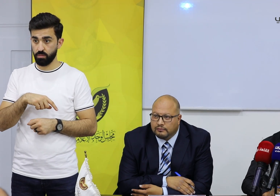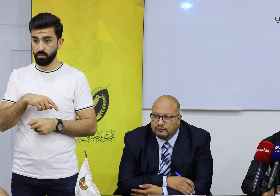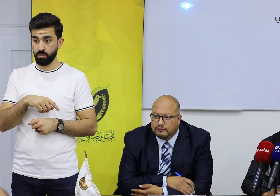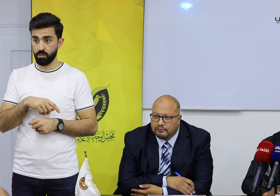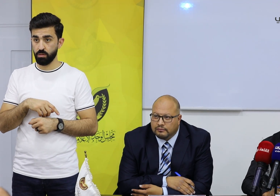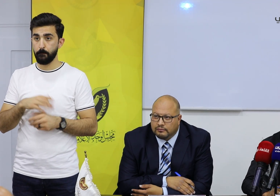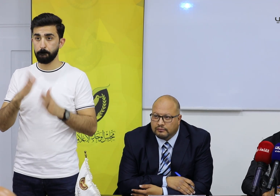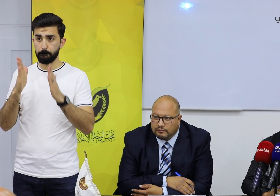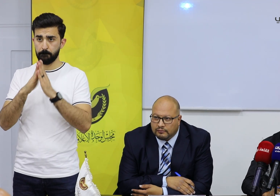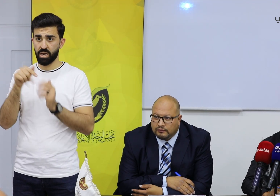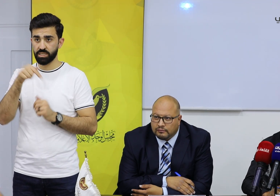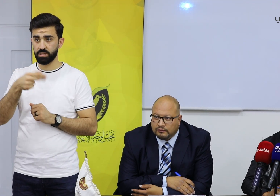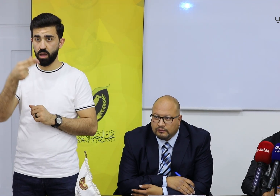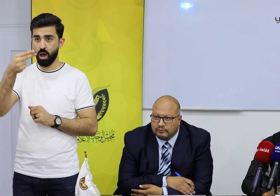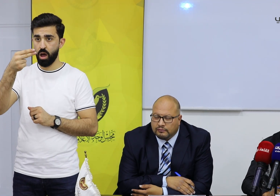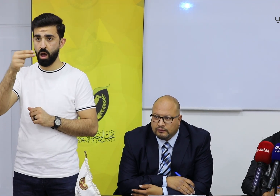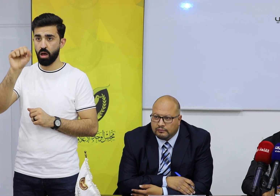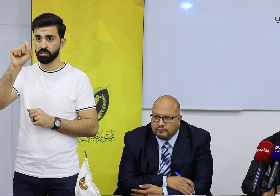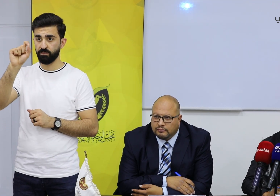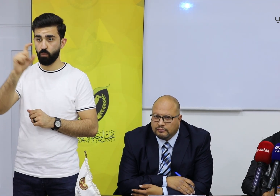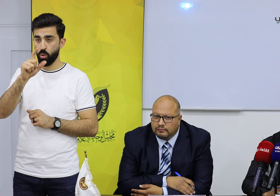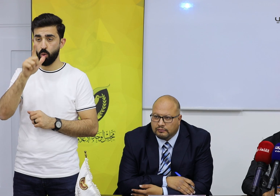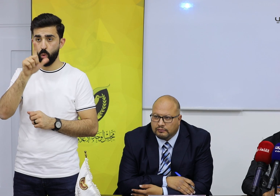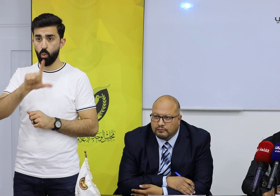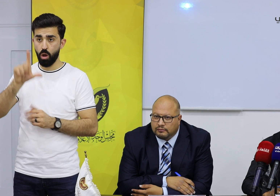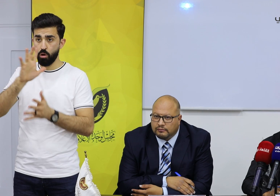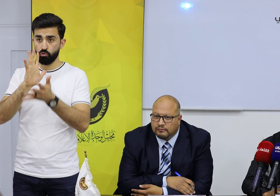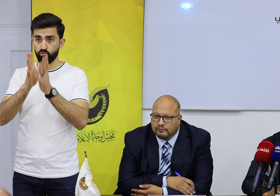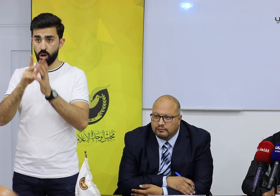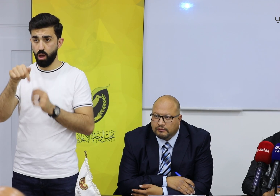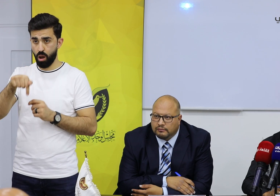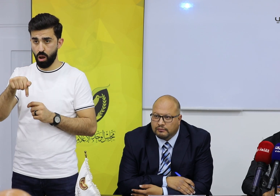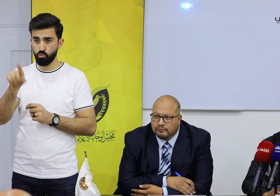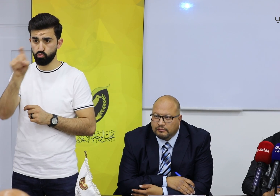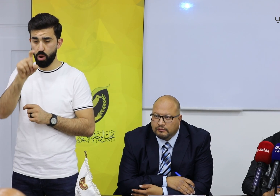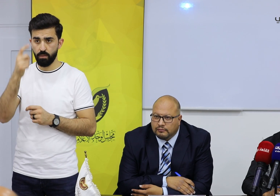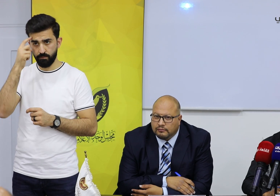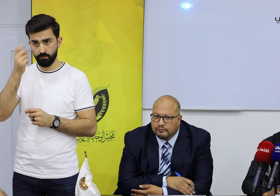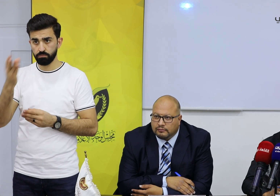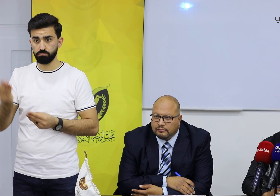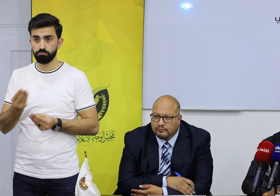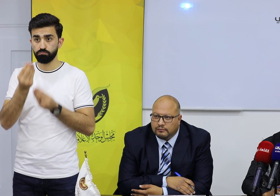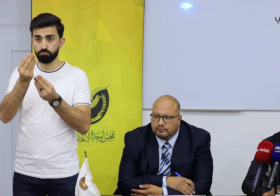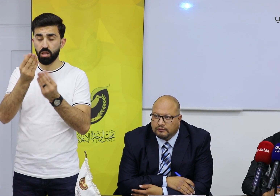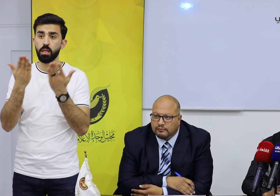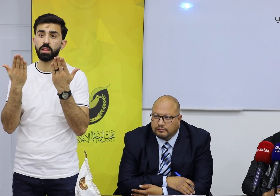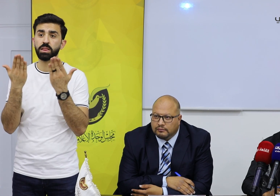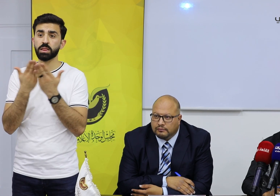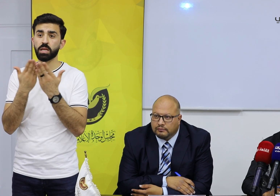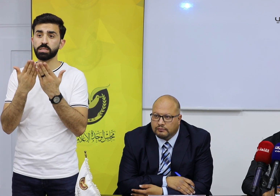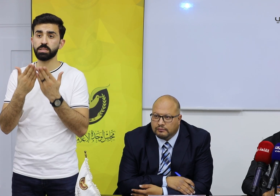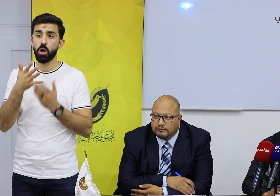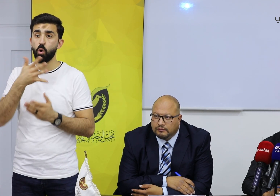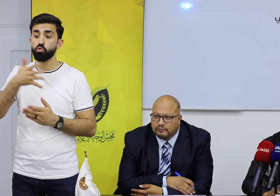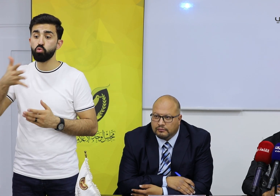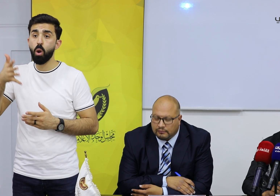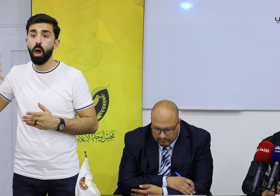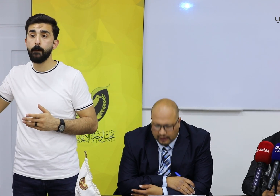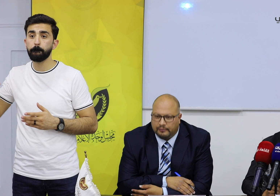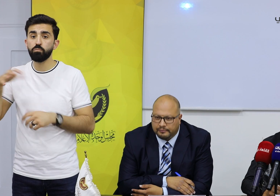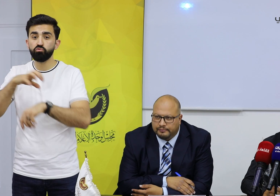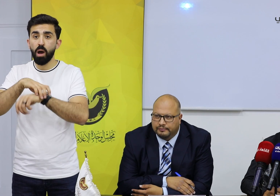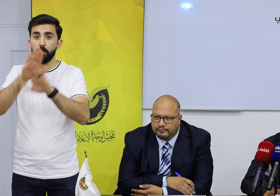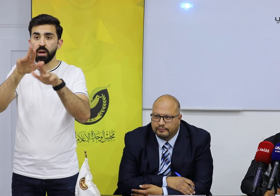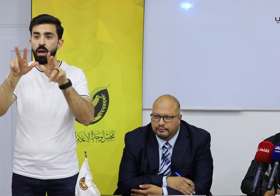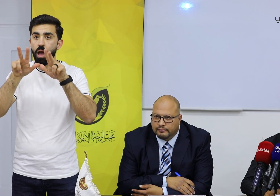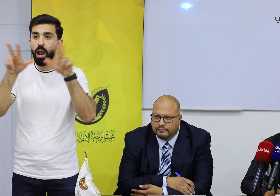مع مركز عصفور ولغة الإشارة، إنه تطرحوا هذا الشيء يدرس لطلاب الإعلام؟